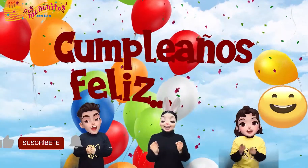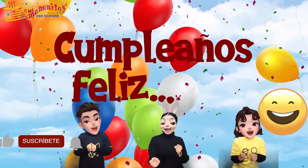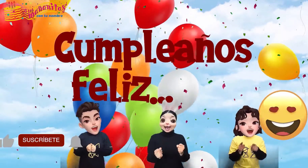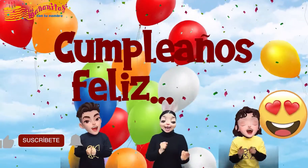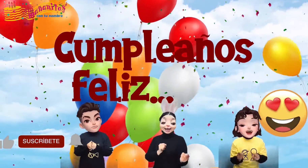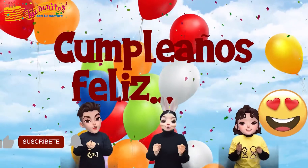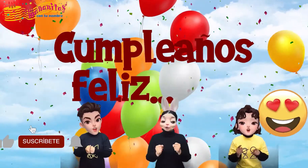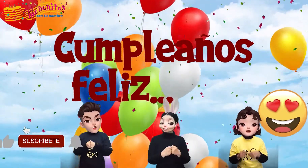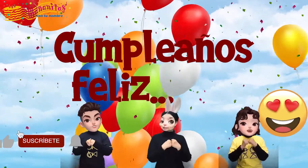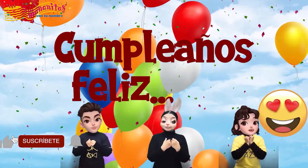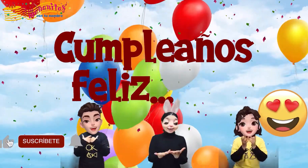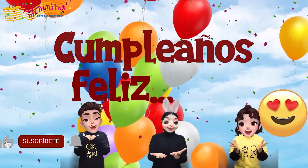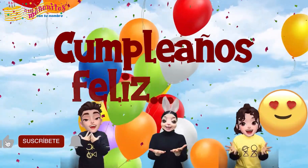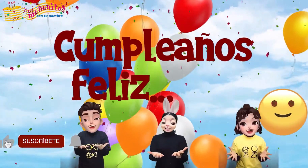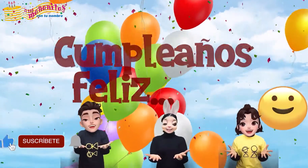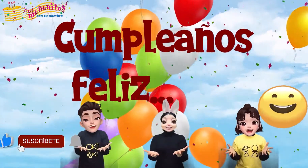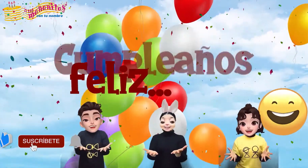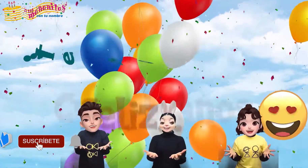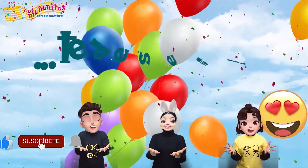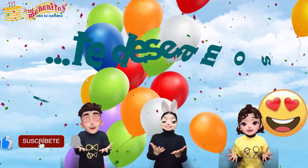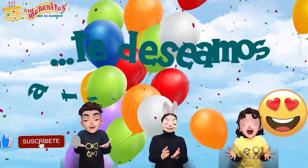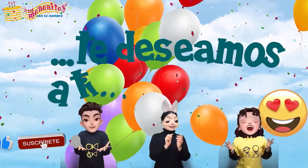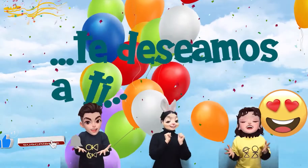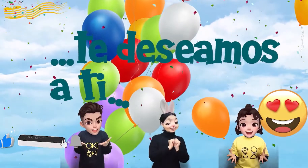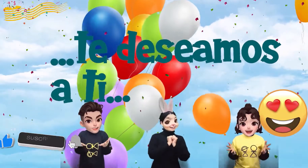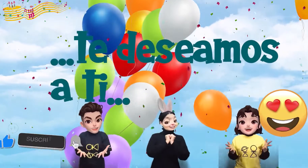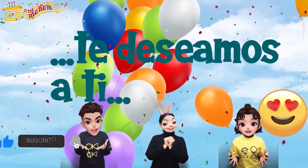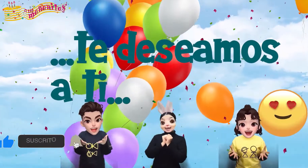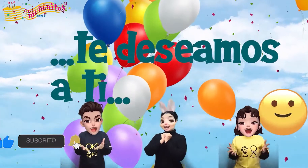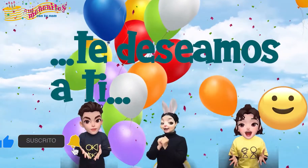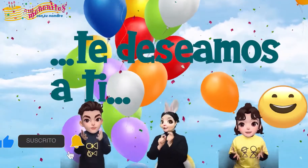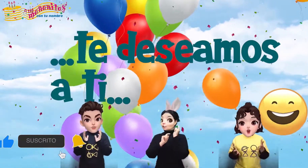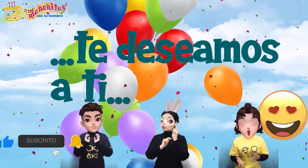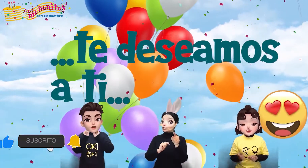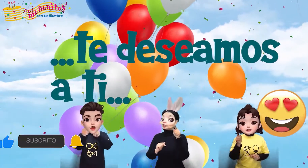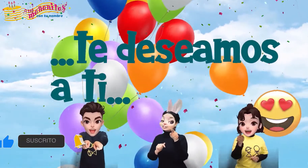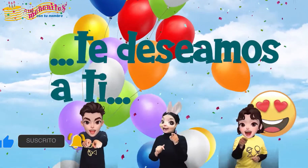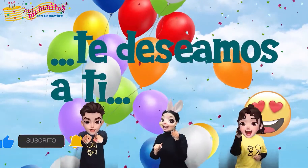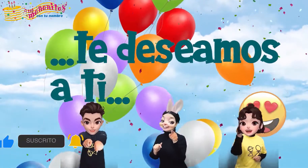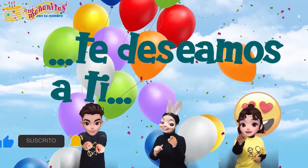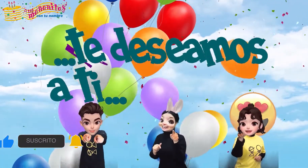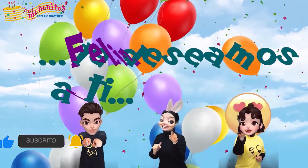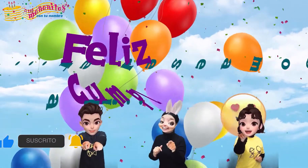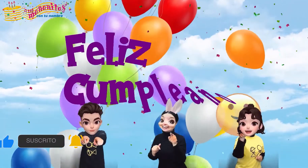de años feliz deseamos